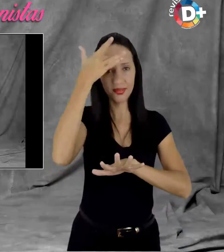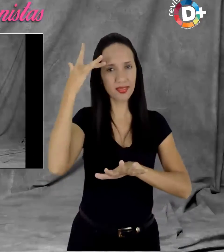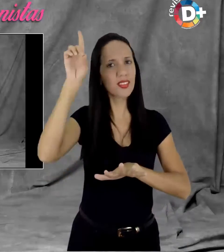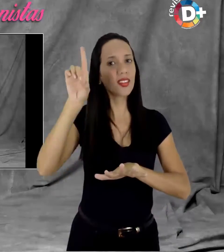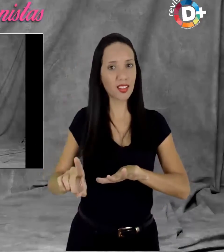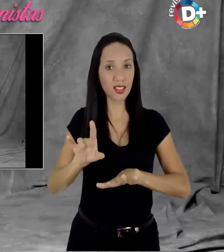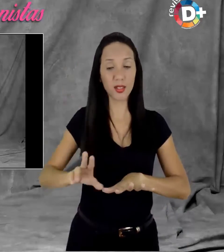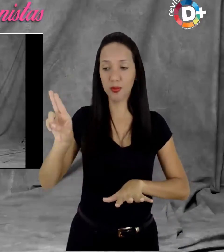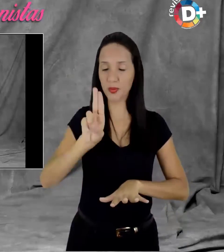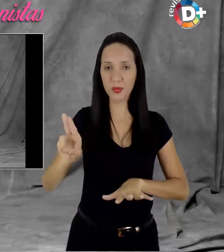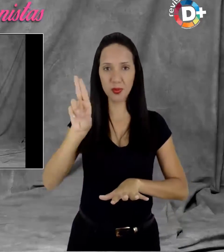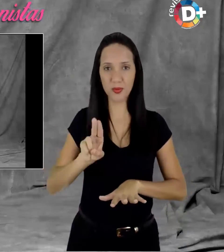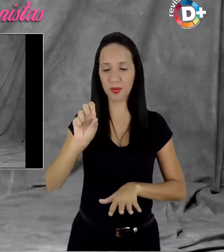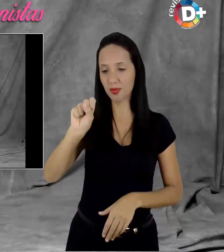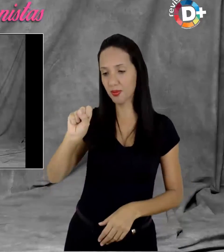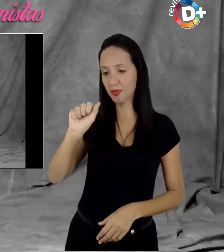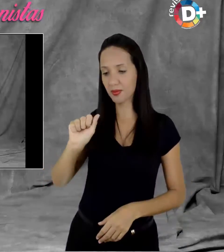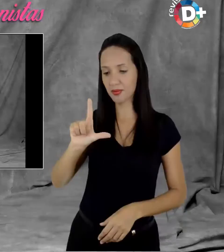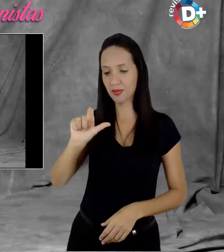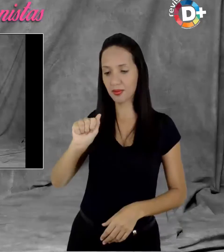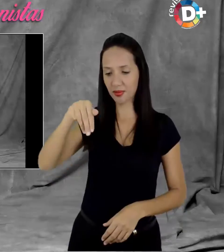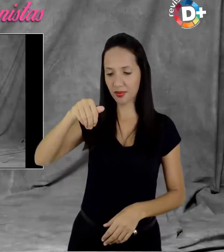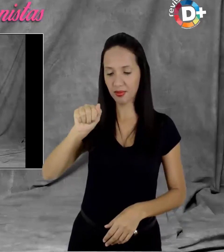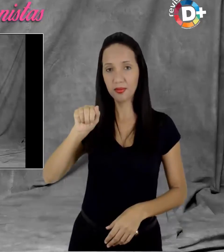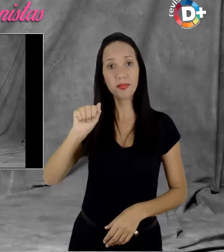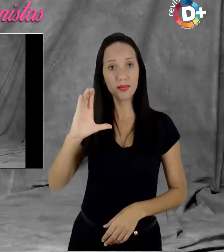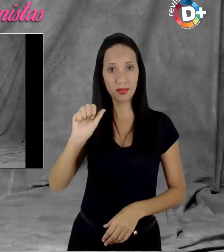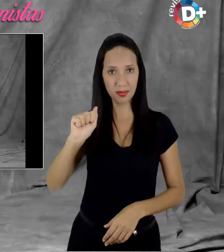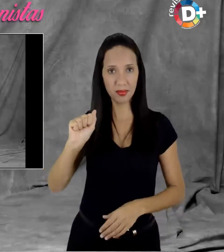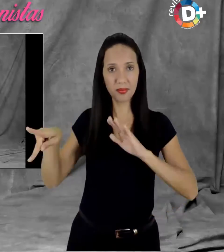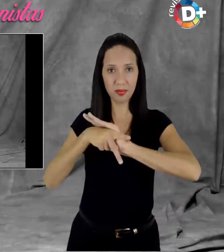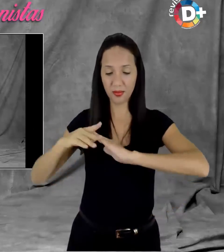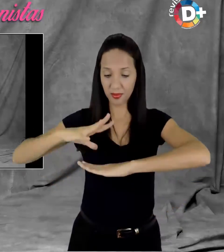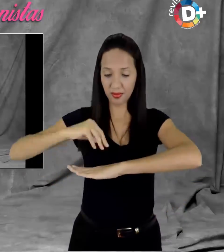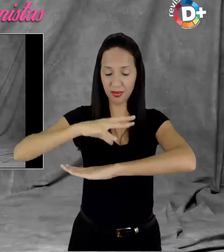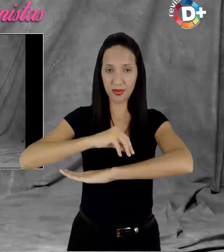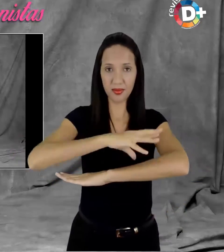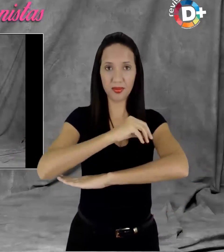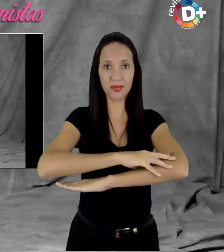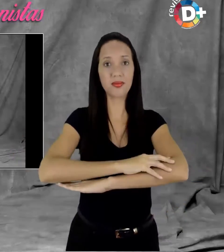e expert em inclusão de pessoas com deficiência pela Universidade de Salamanca, na